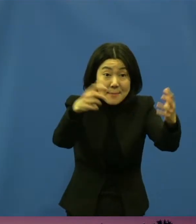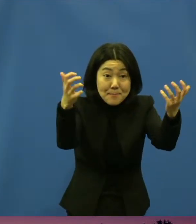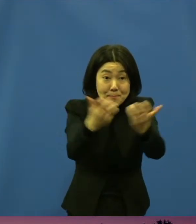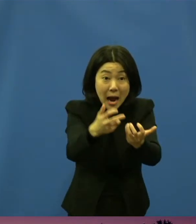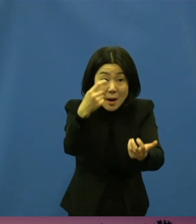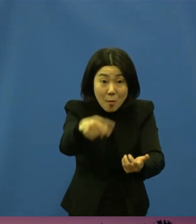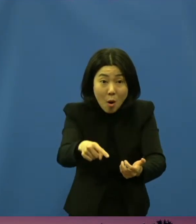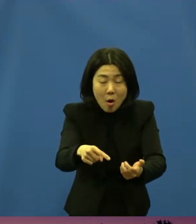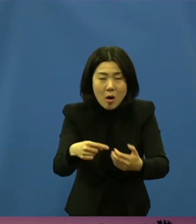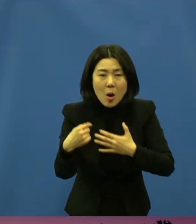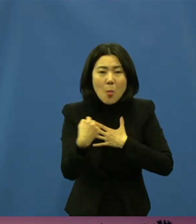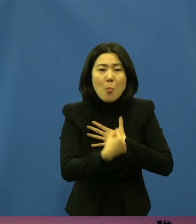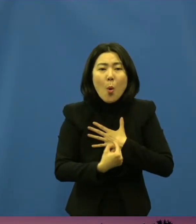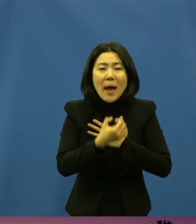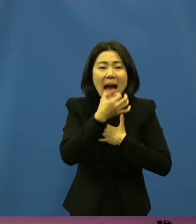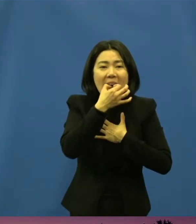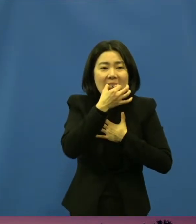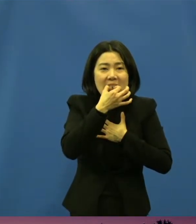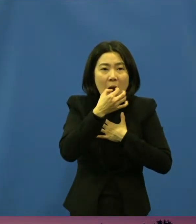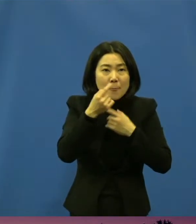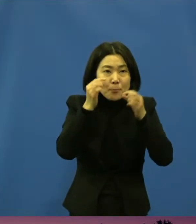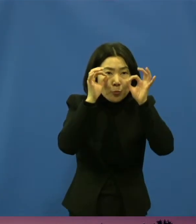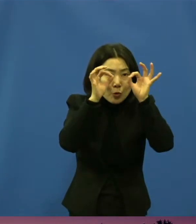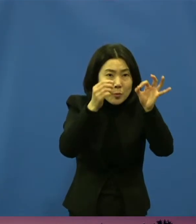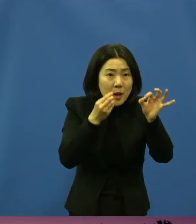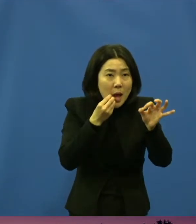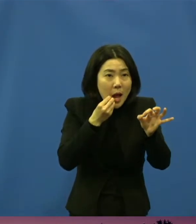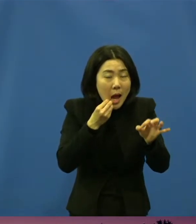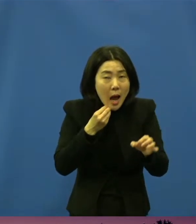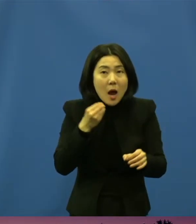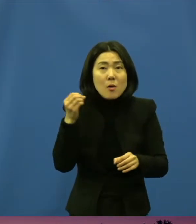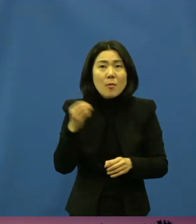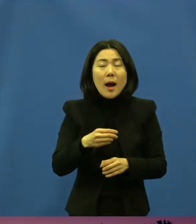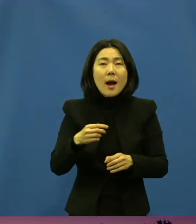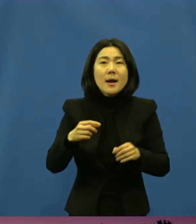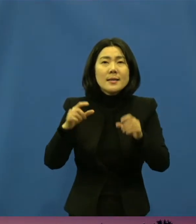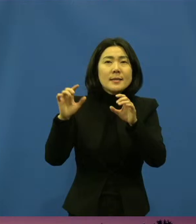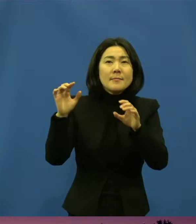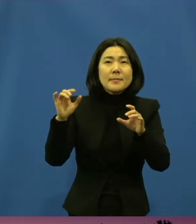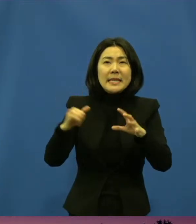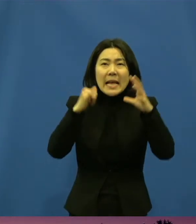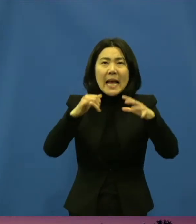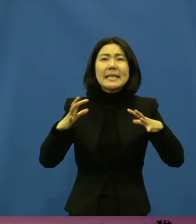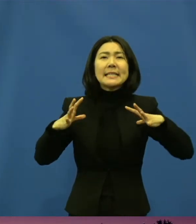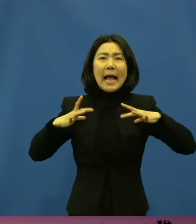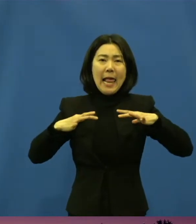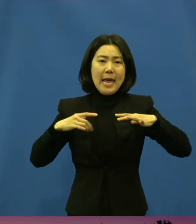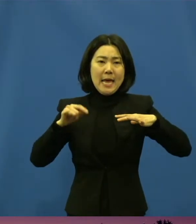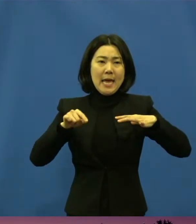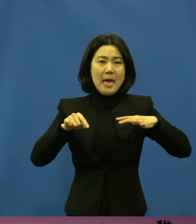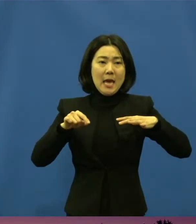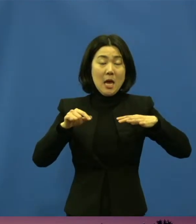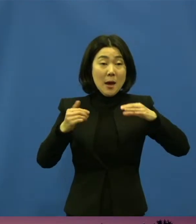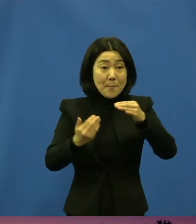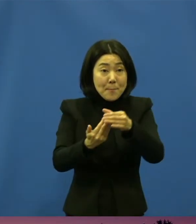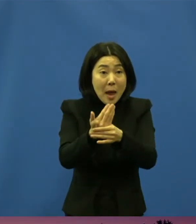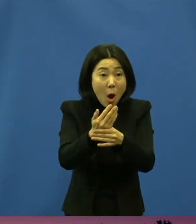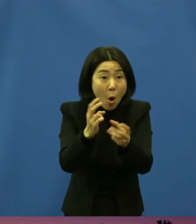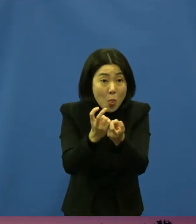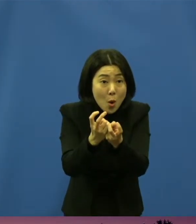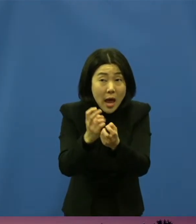육신의 정욕과 안목의 정욕과 이생의 자랑이 다 아버지께로부터 온 것이 아니요 세상으로부터 온